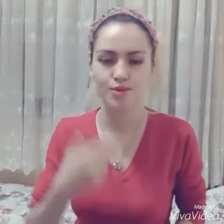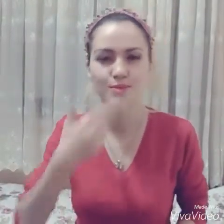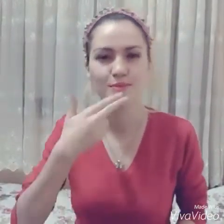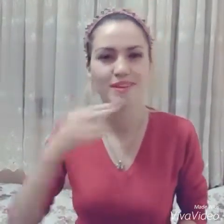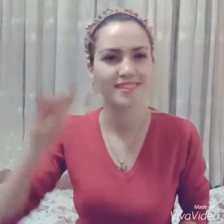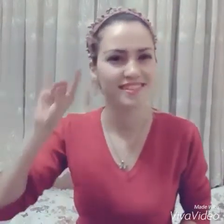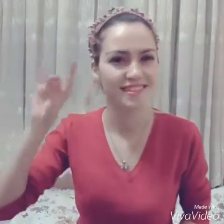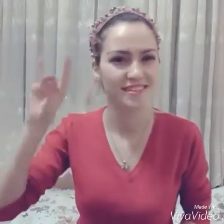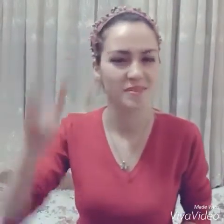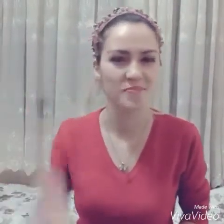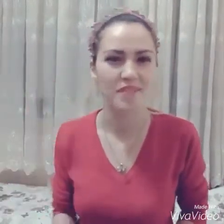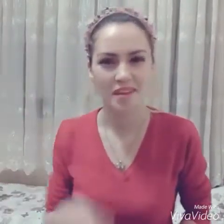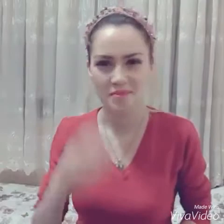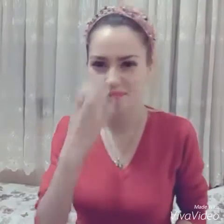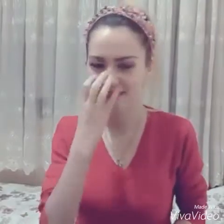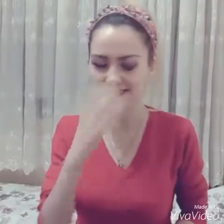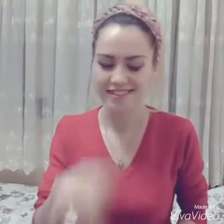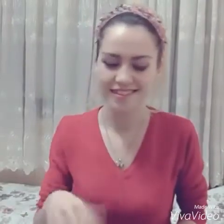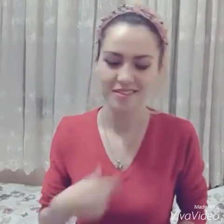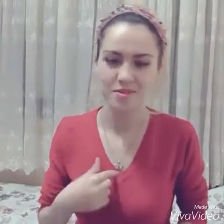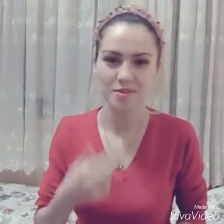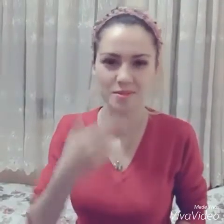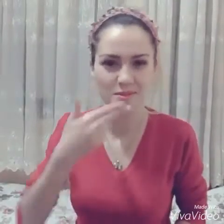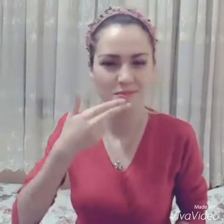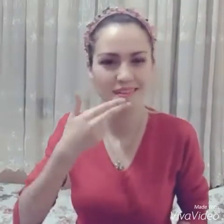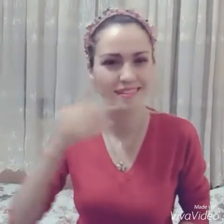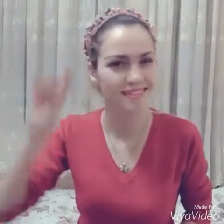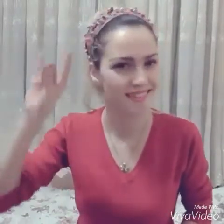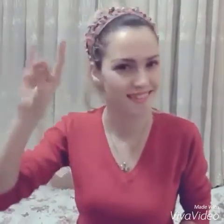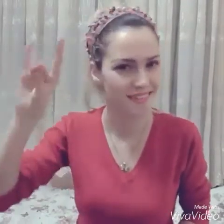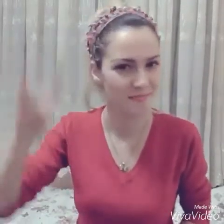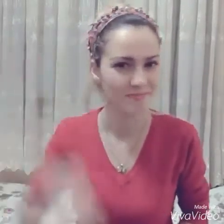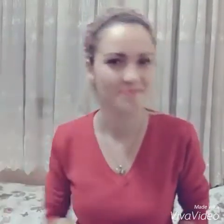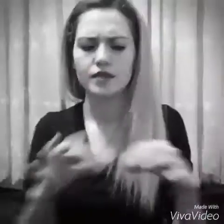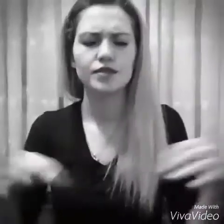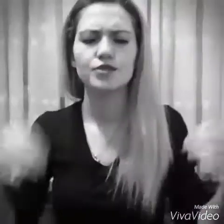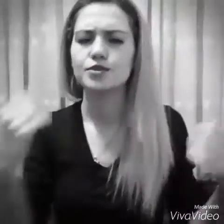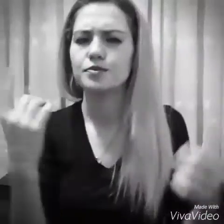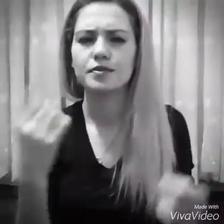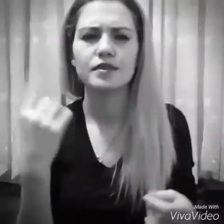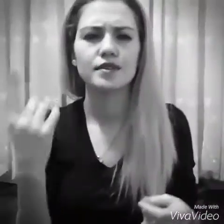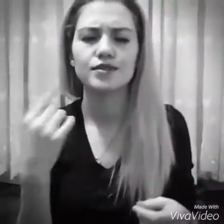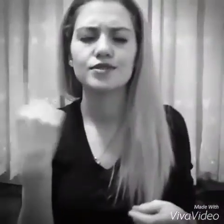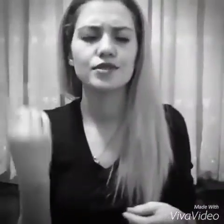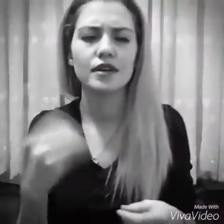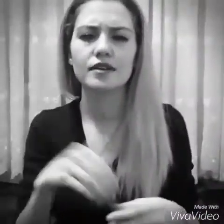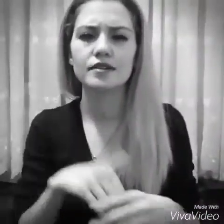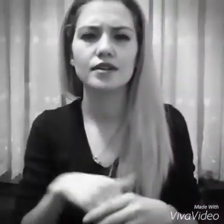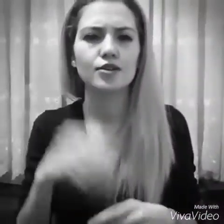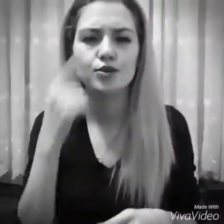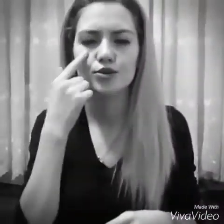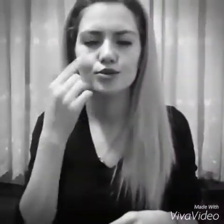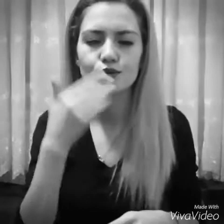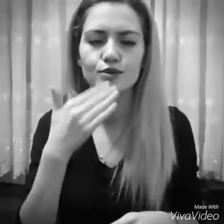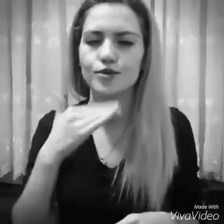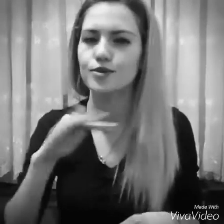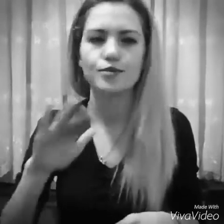Bekliyorum Asena, bekliyorum Asena. Hiçbir şeyde